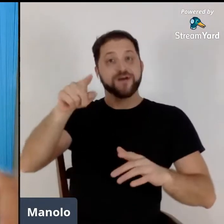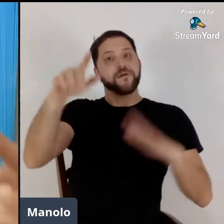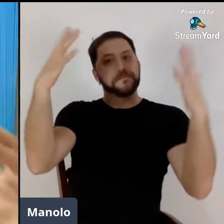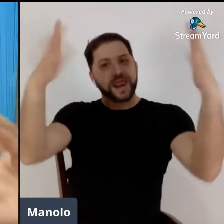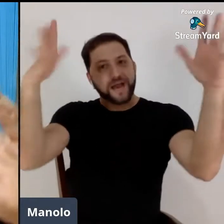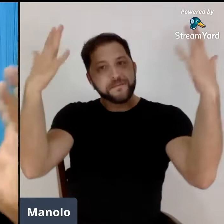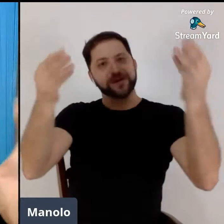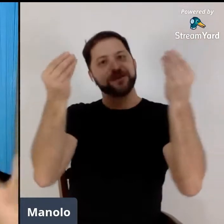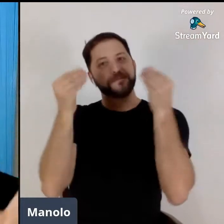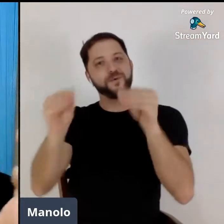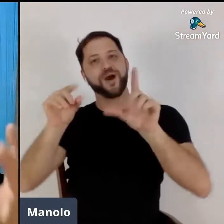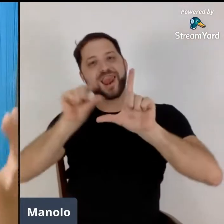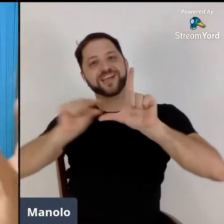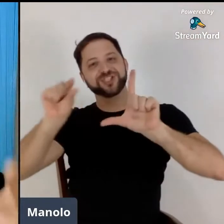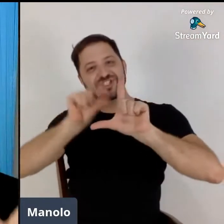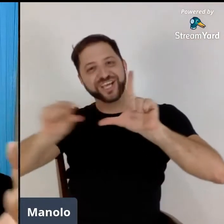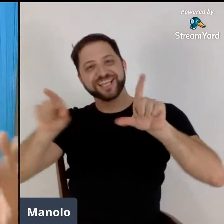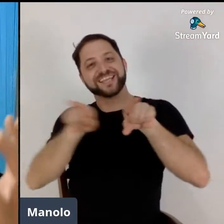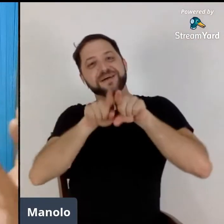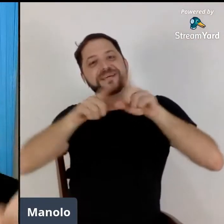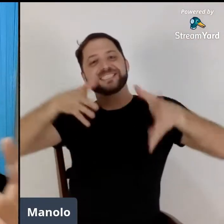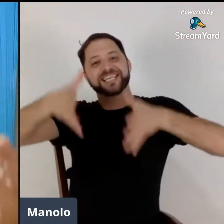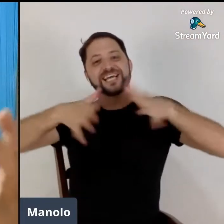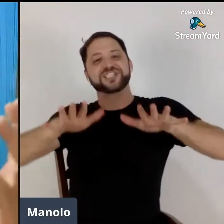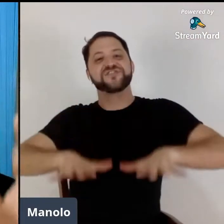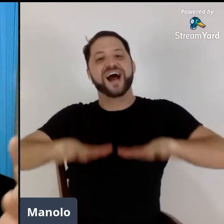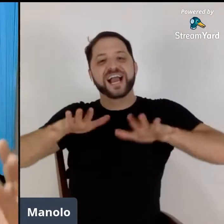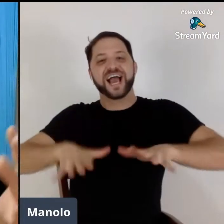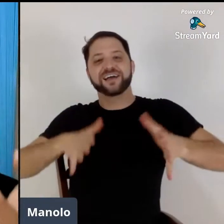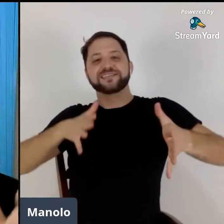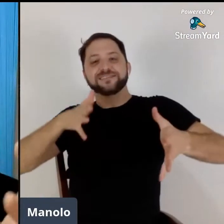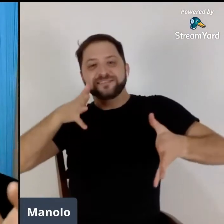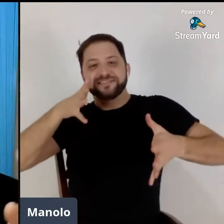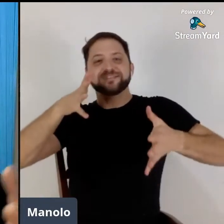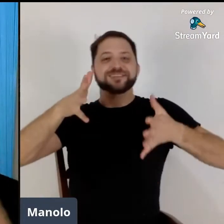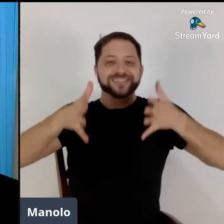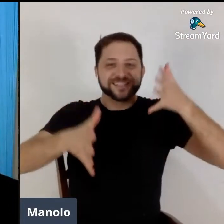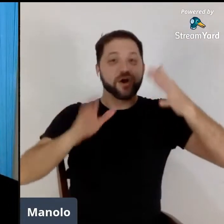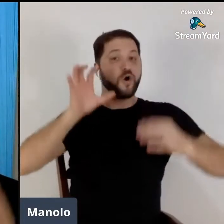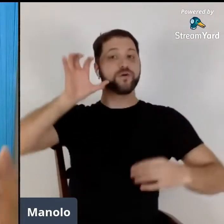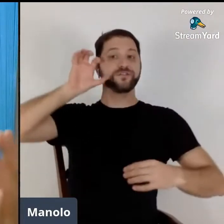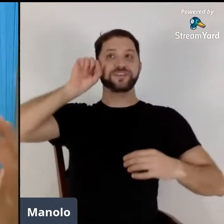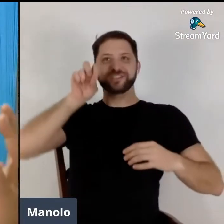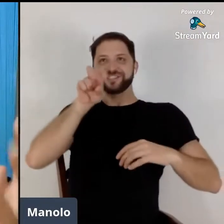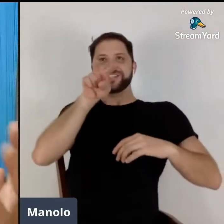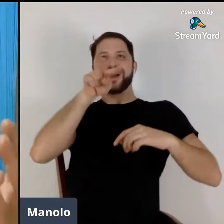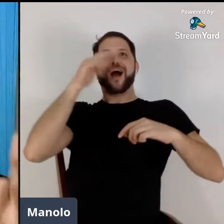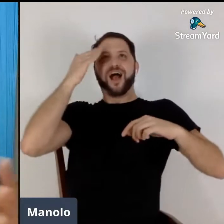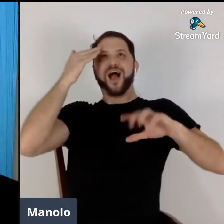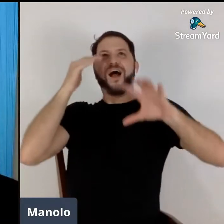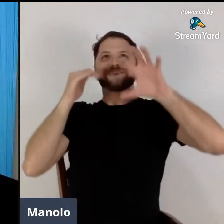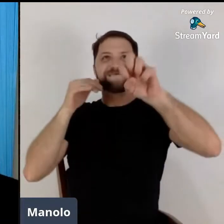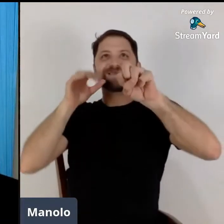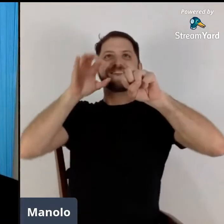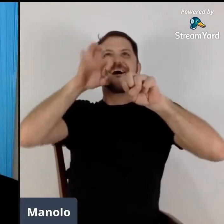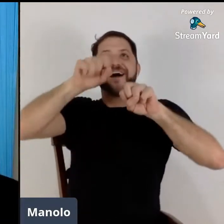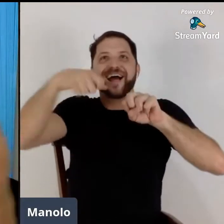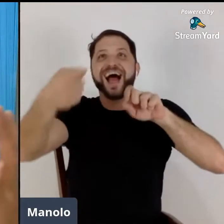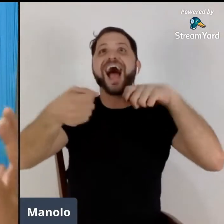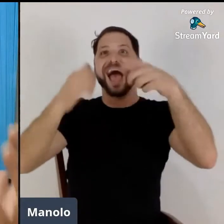dele e fazer a Libras mais devagar, para quem não sabe Libras poder entender. Eu bato